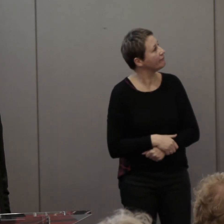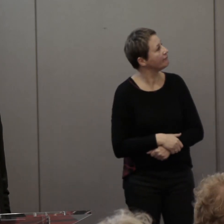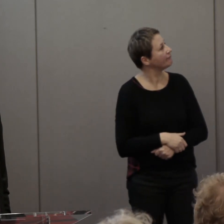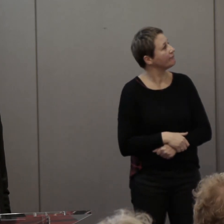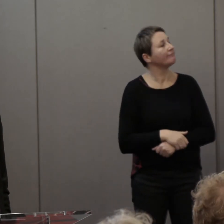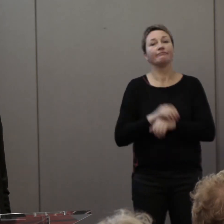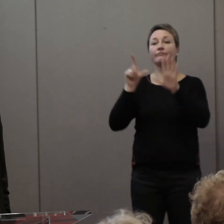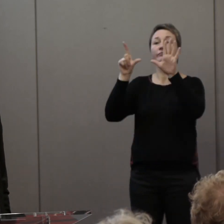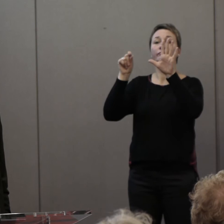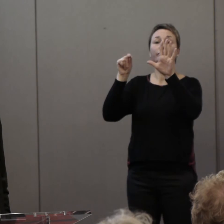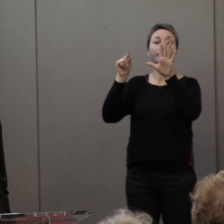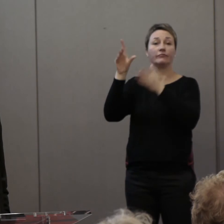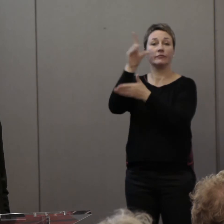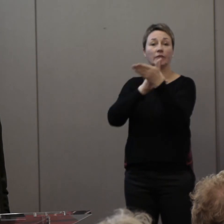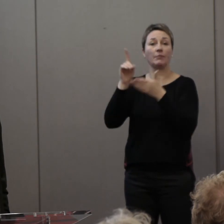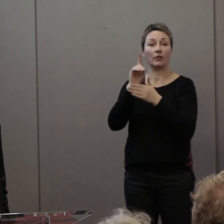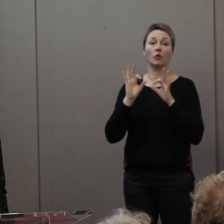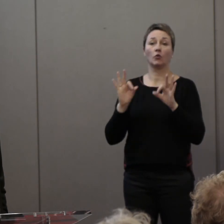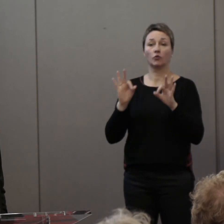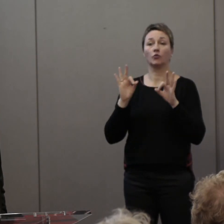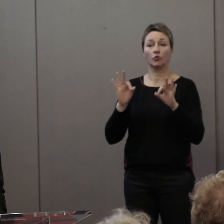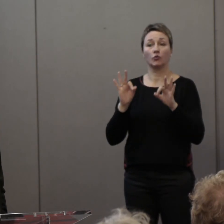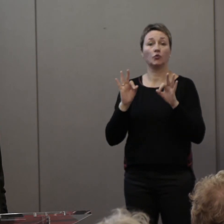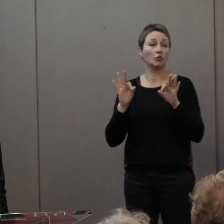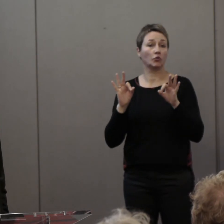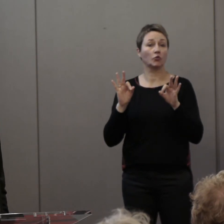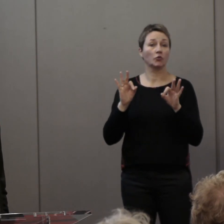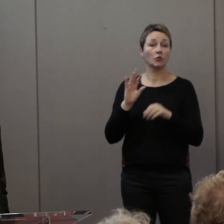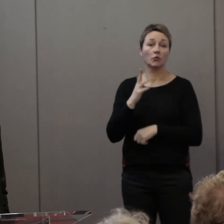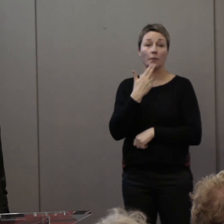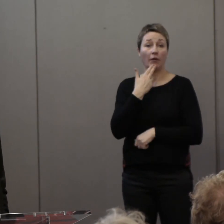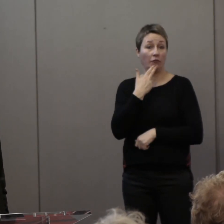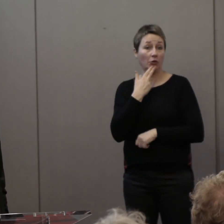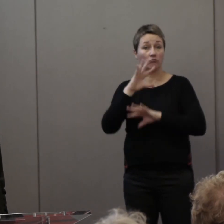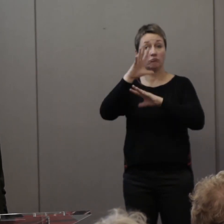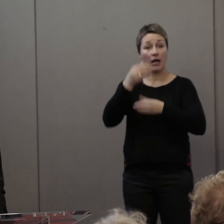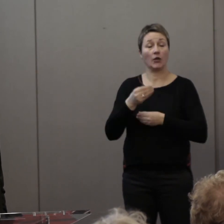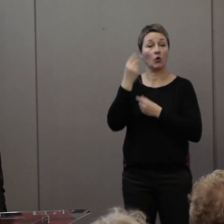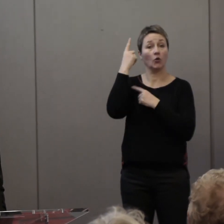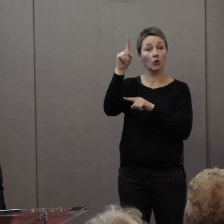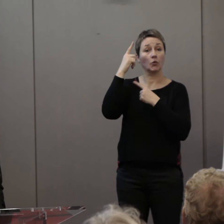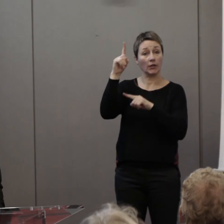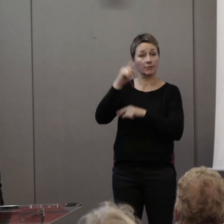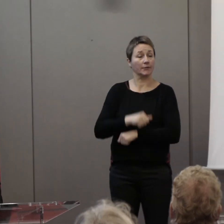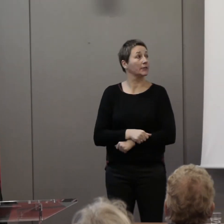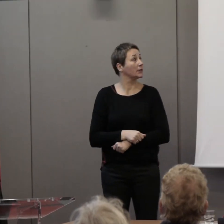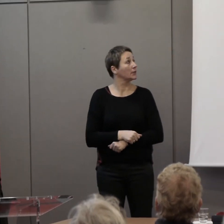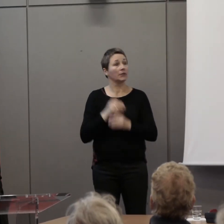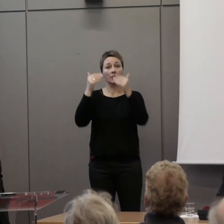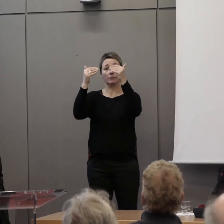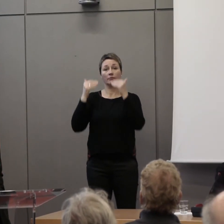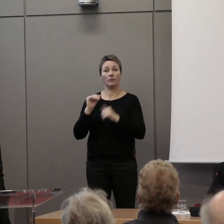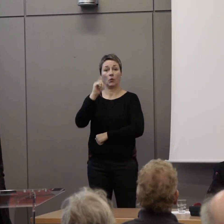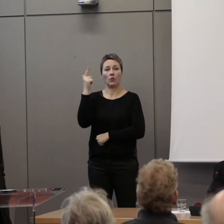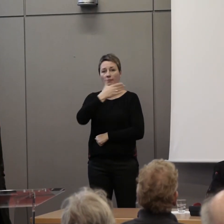parfait, qualité de l'accueil de l'office de tourisme de Luxeuil-les-Bains. Le deuxième nominé, donc là on ne saura pas encore qui